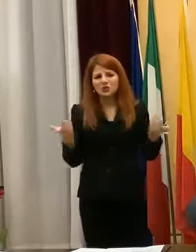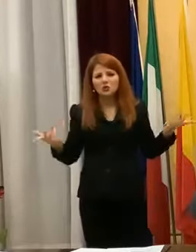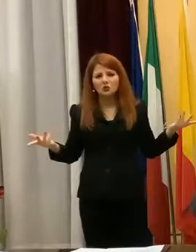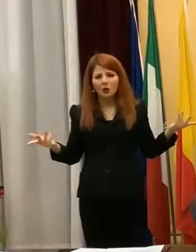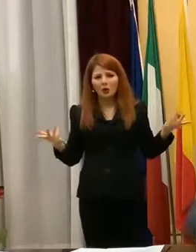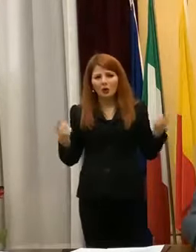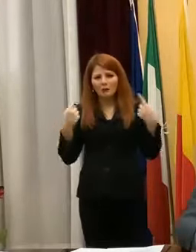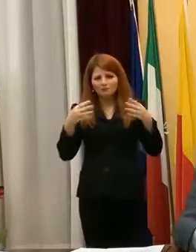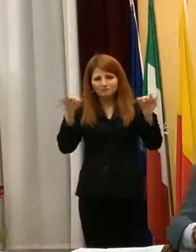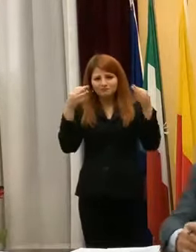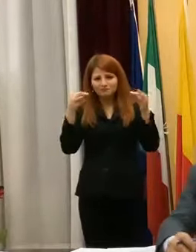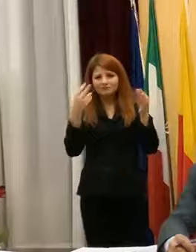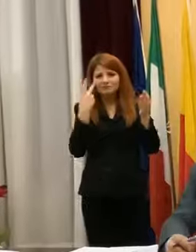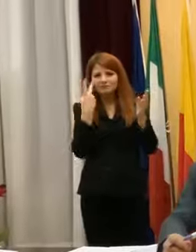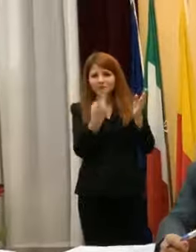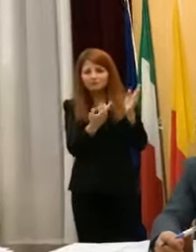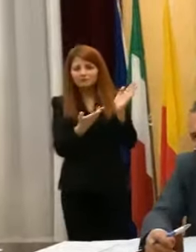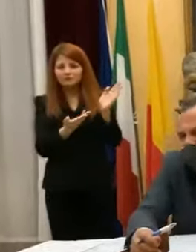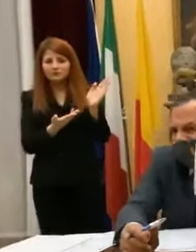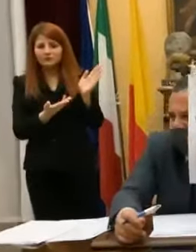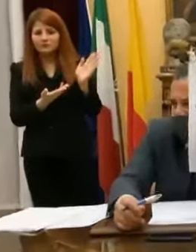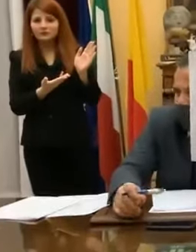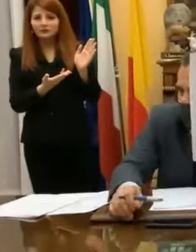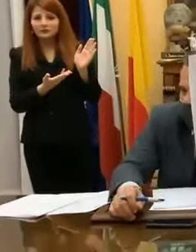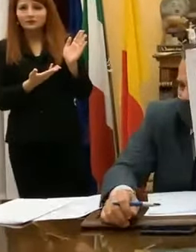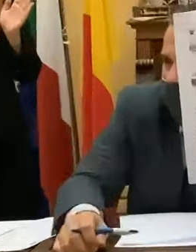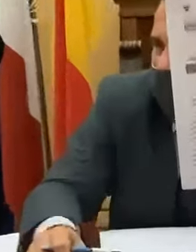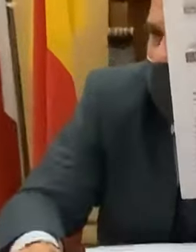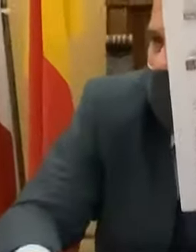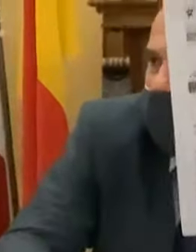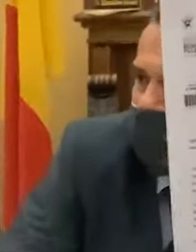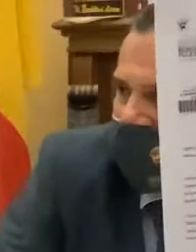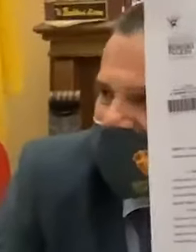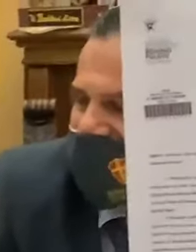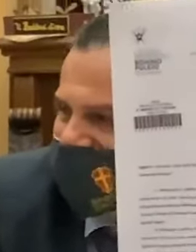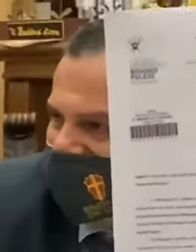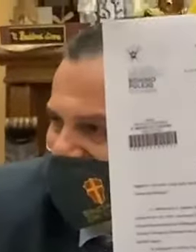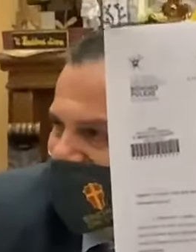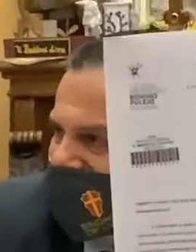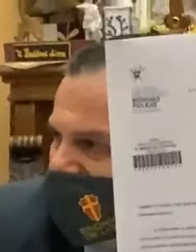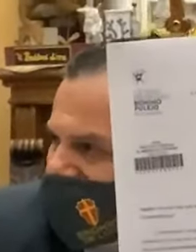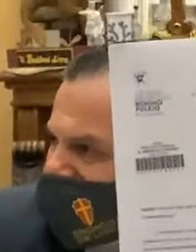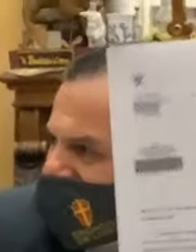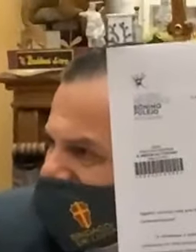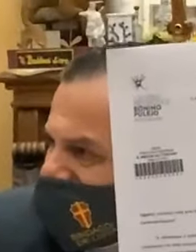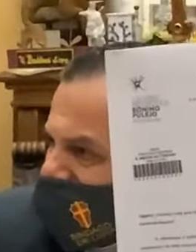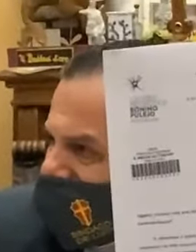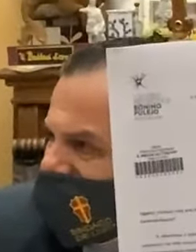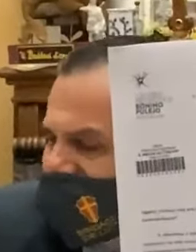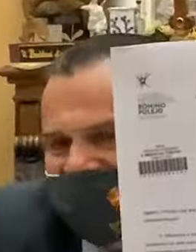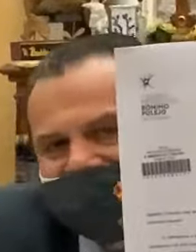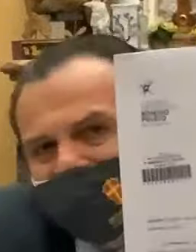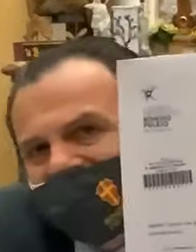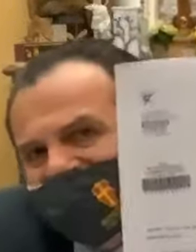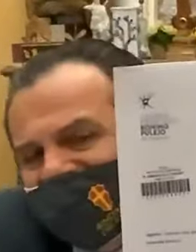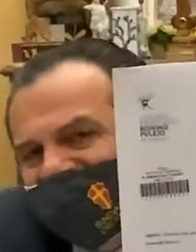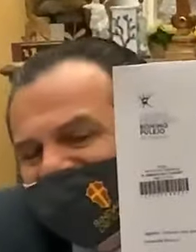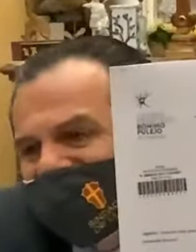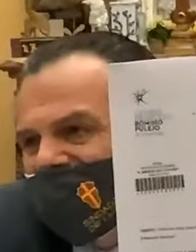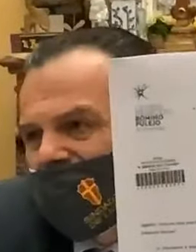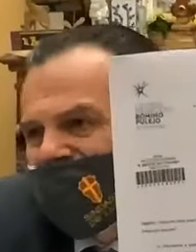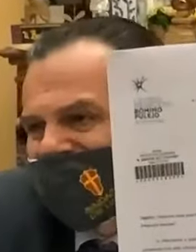inquadra questo documento per cortesia, guardate che gravità. Cioè Razza è stato talmente brillante a minacciare